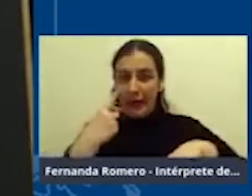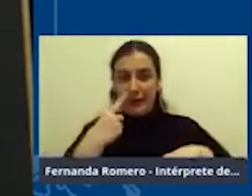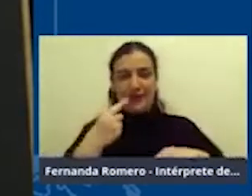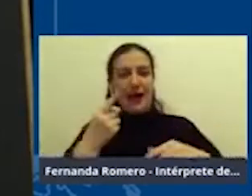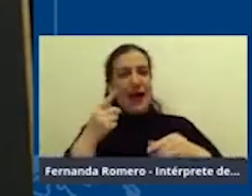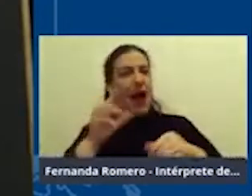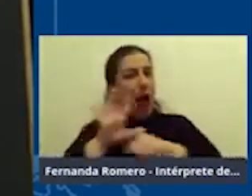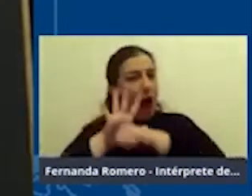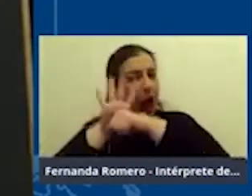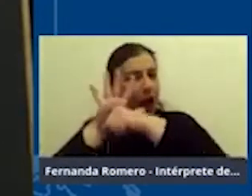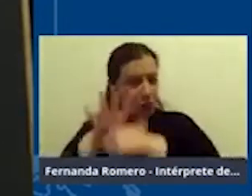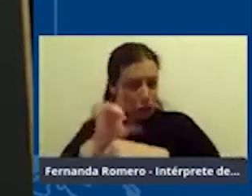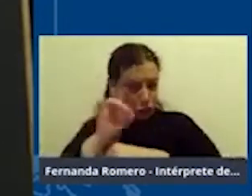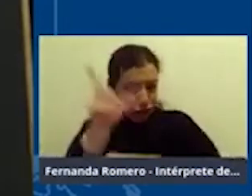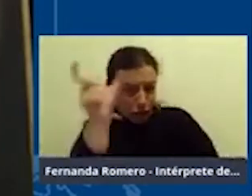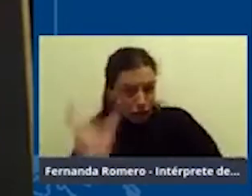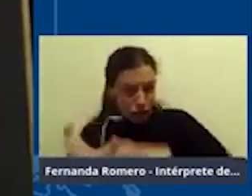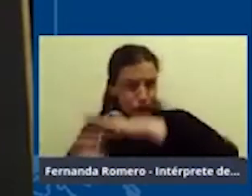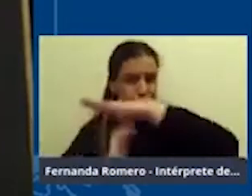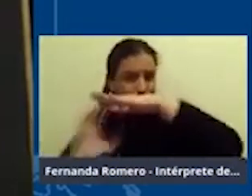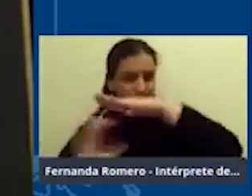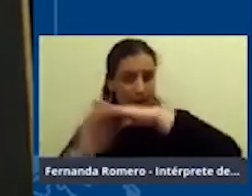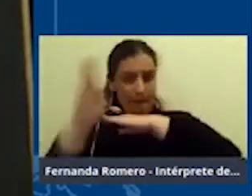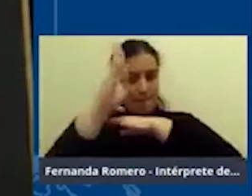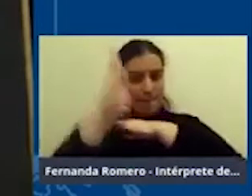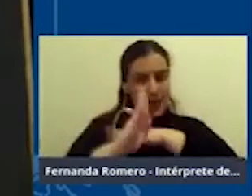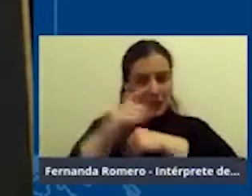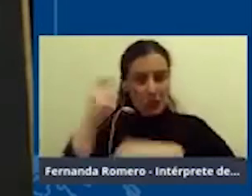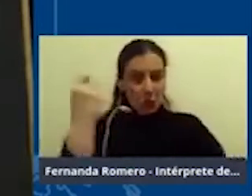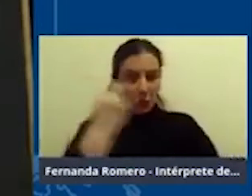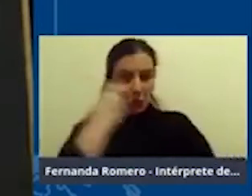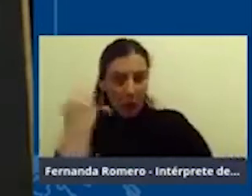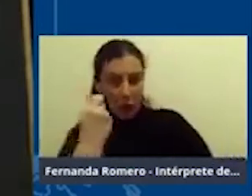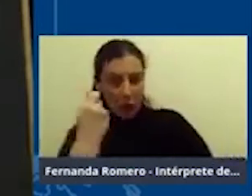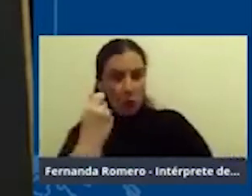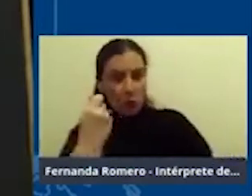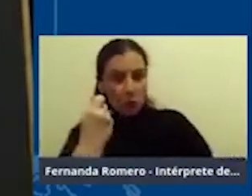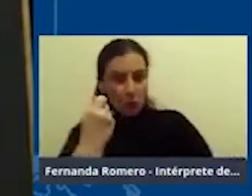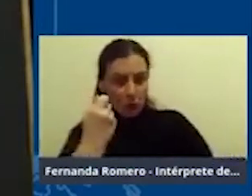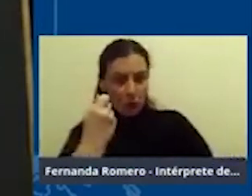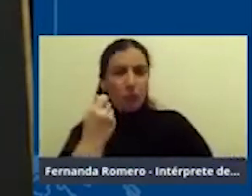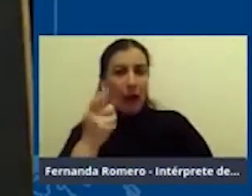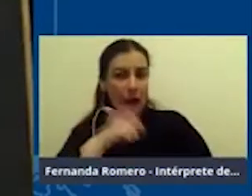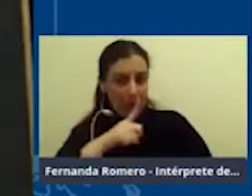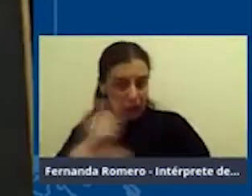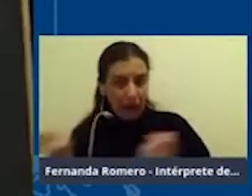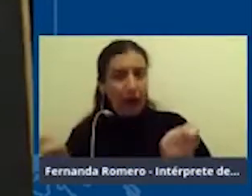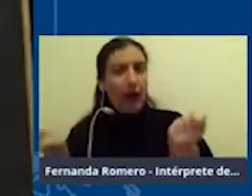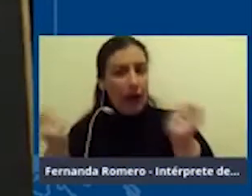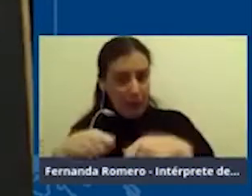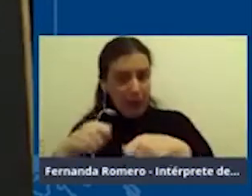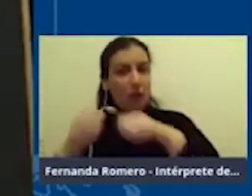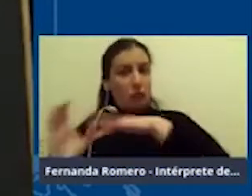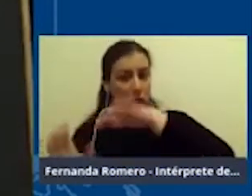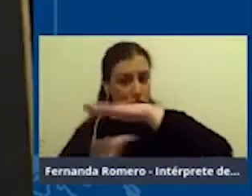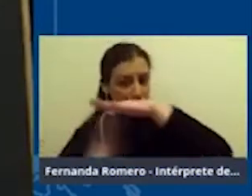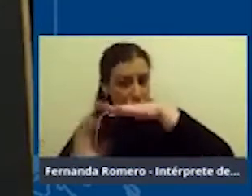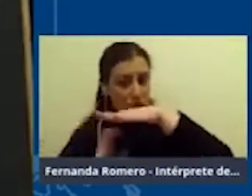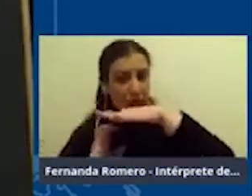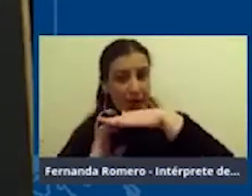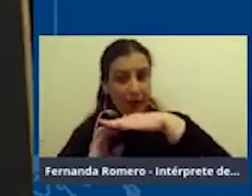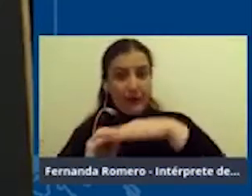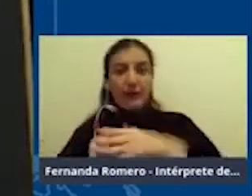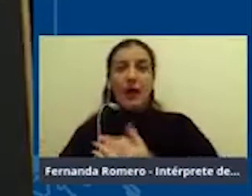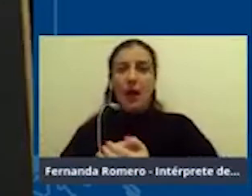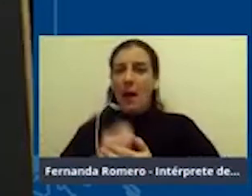não apenas ao empreendedor brasileiro, gaúcho, que tem uma grande capacidade empreendedora, o Brasil